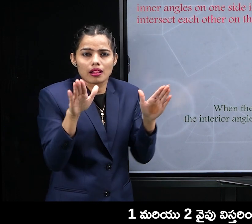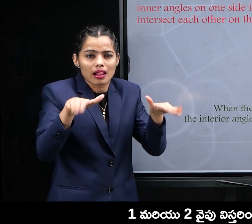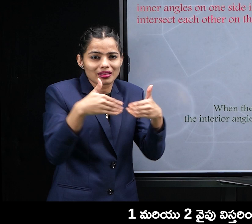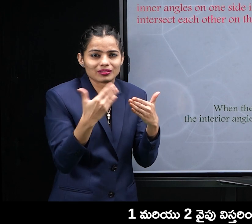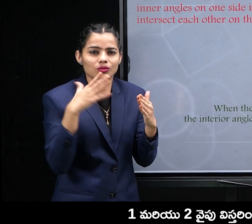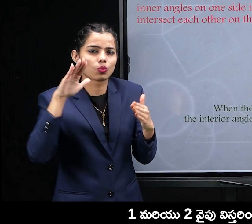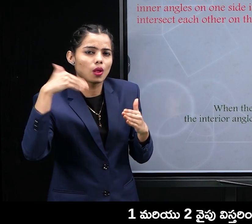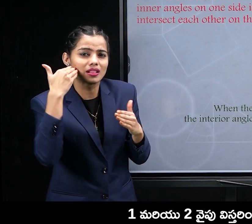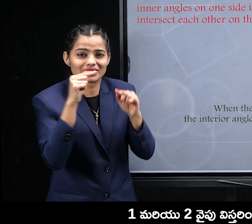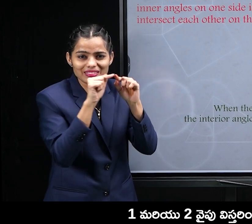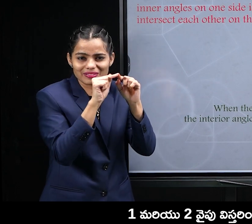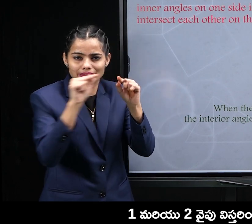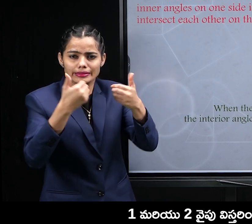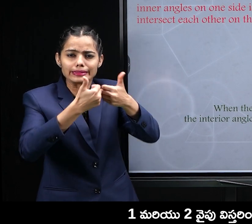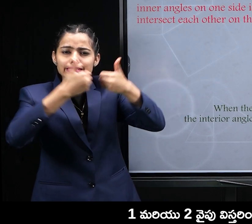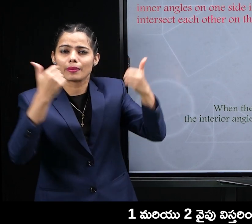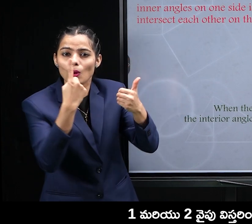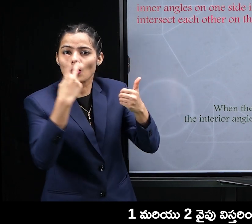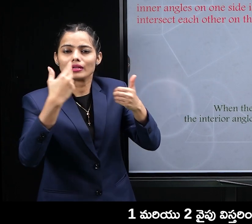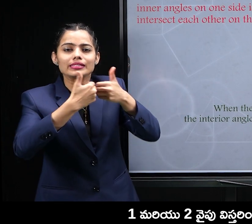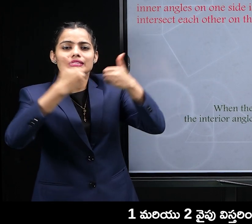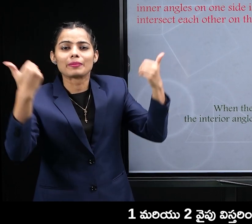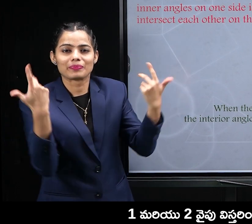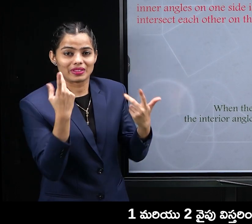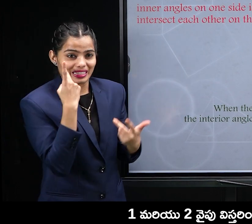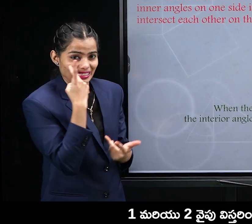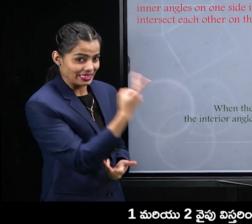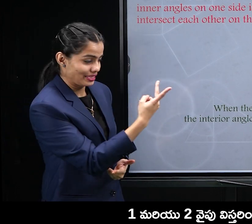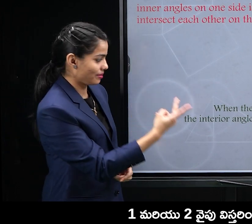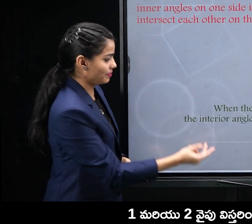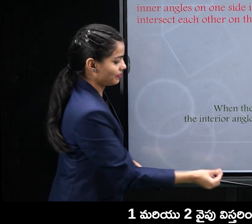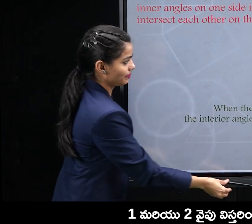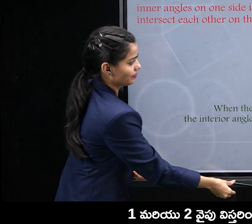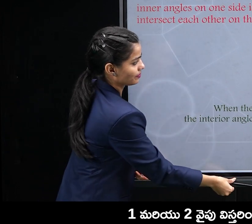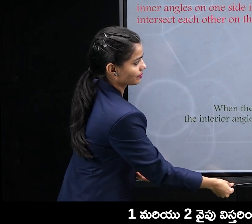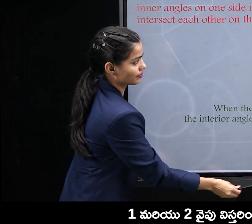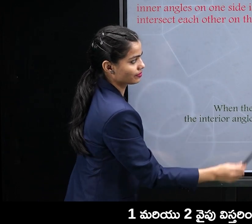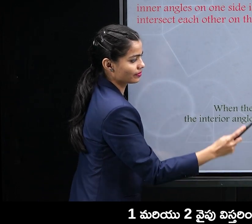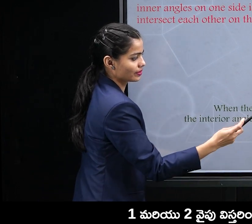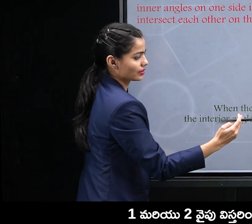ஓகட்டி மரியு ரேண்டு வைப்பு விஸ்தரின்சினப்புடு, ஏம் மரியு ஏன் ரேகலு கலுஸ்தாயி